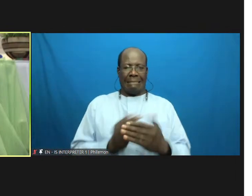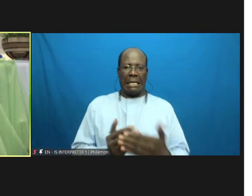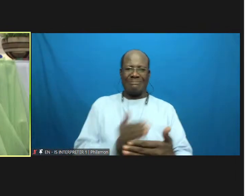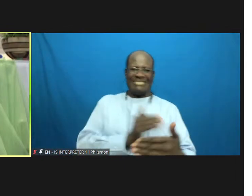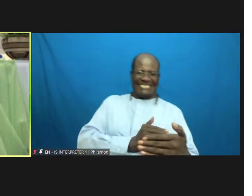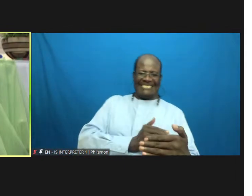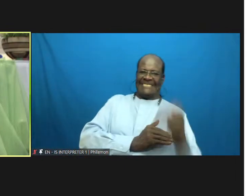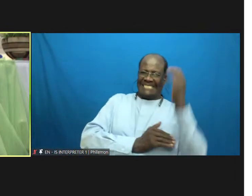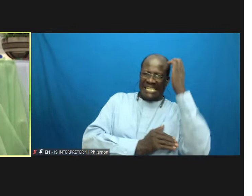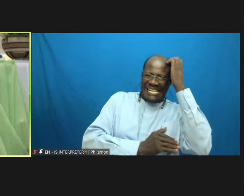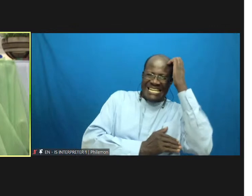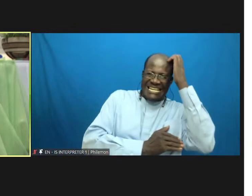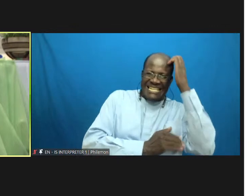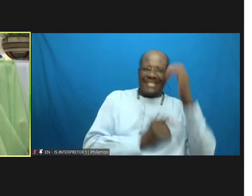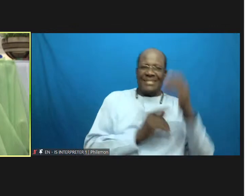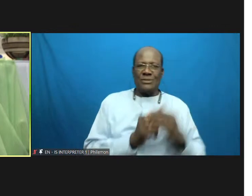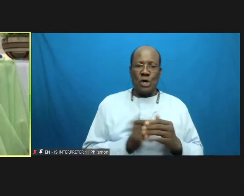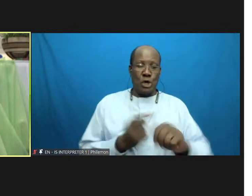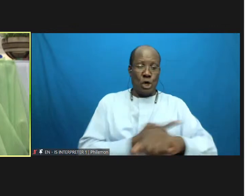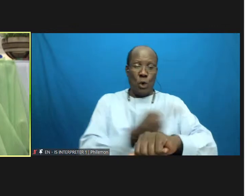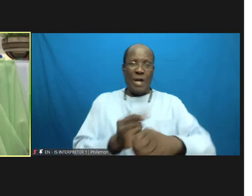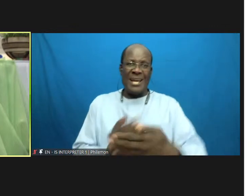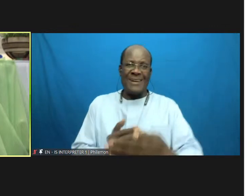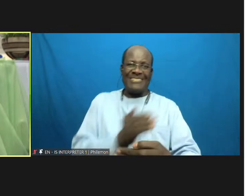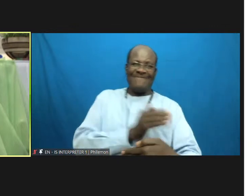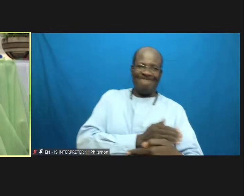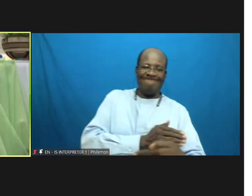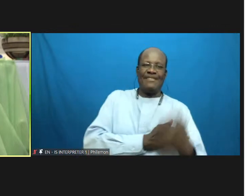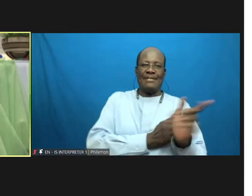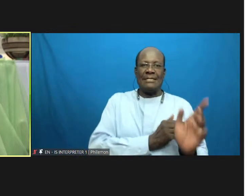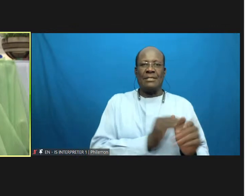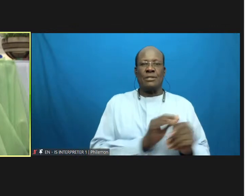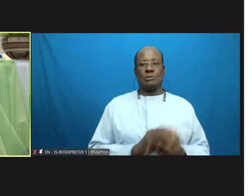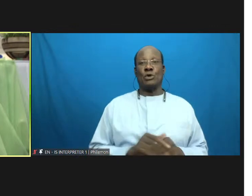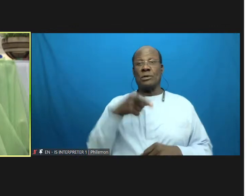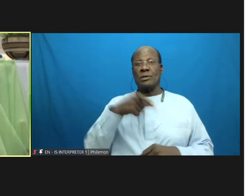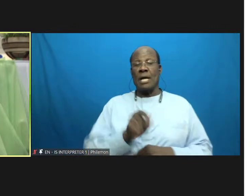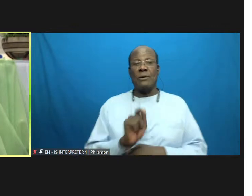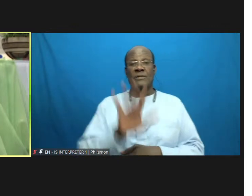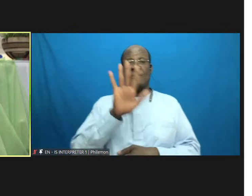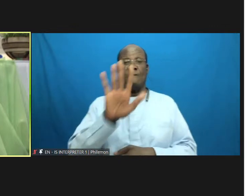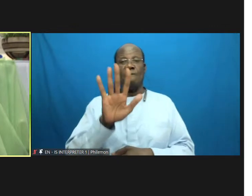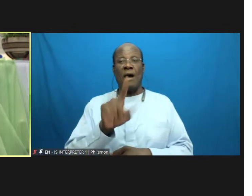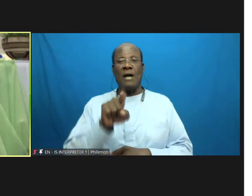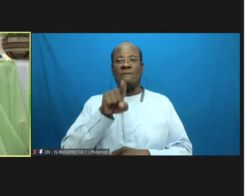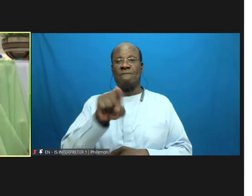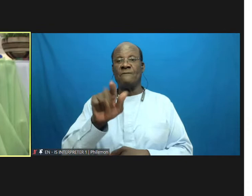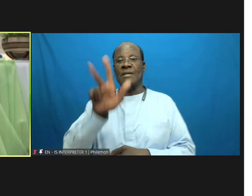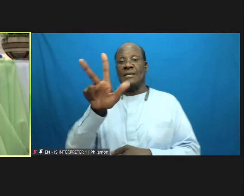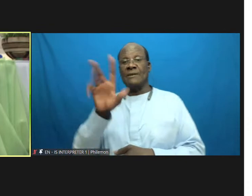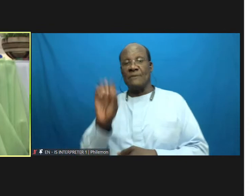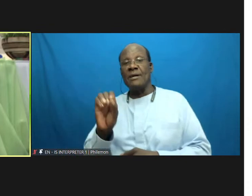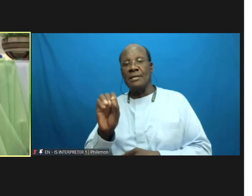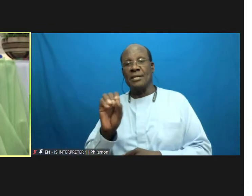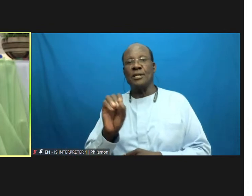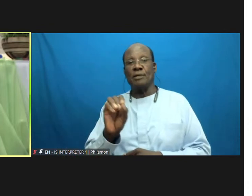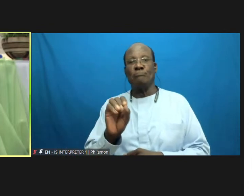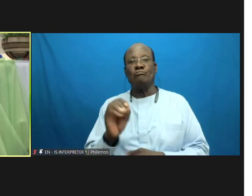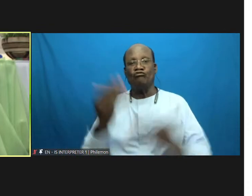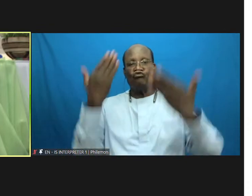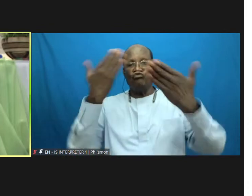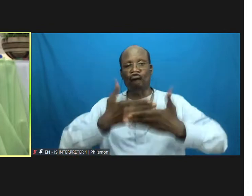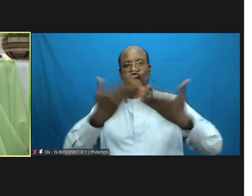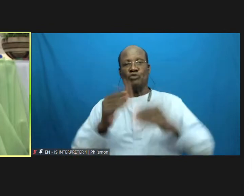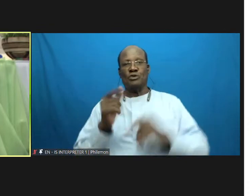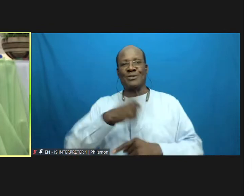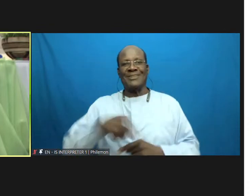17h30. Et alors, ça serait mieux qu'on commence les rapports et je vous remercie de votre accord